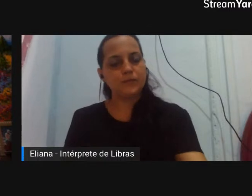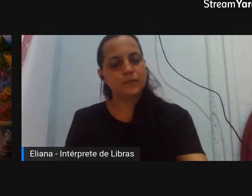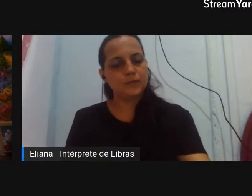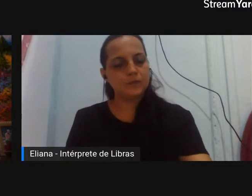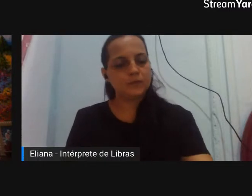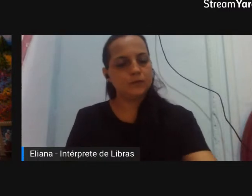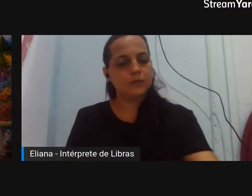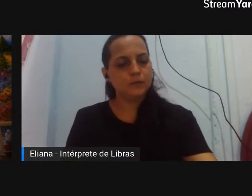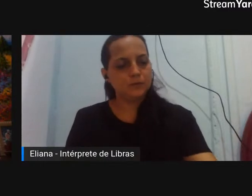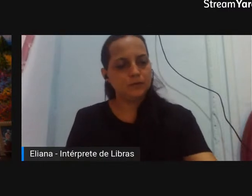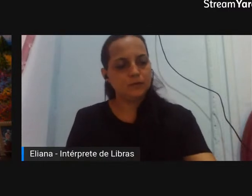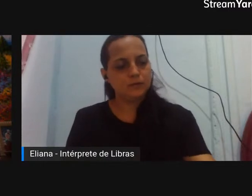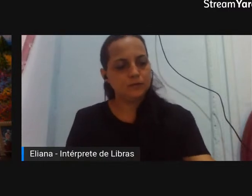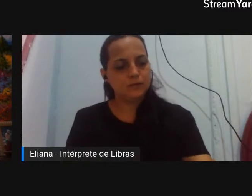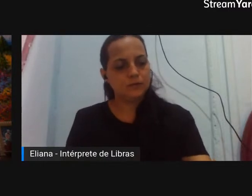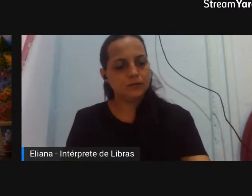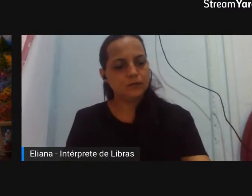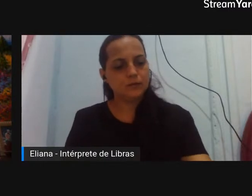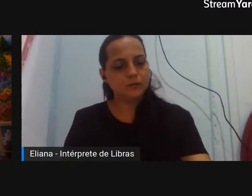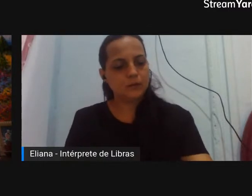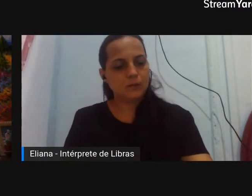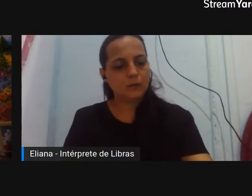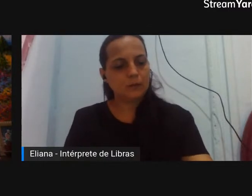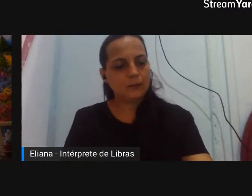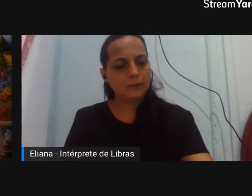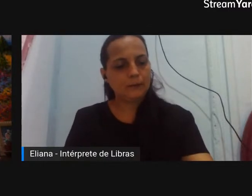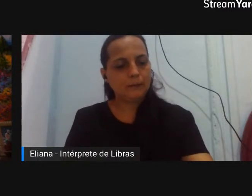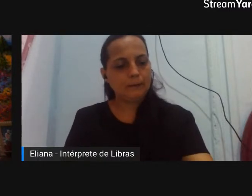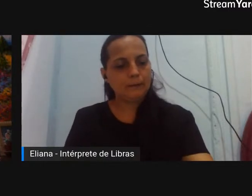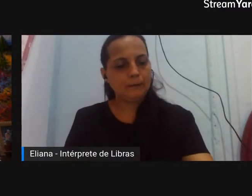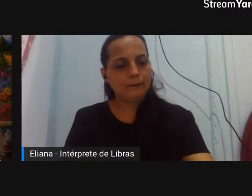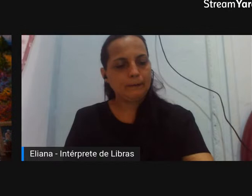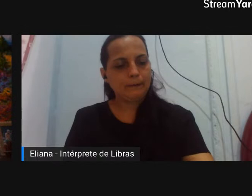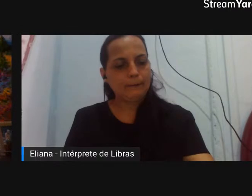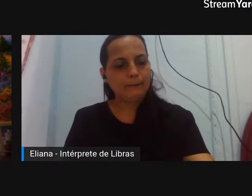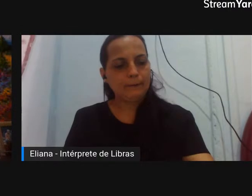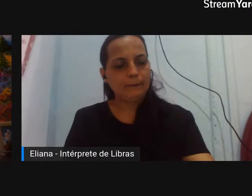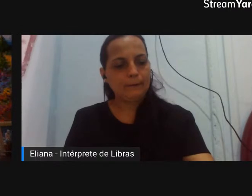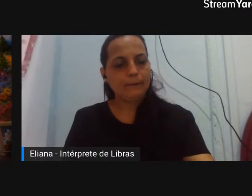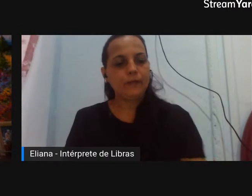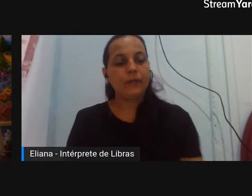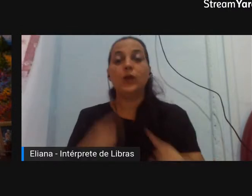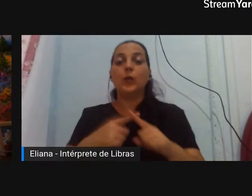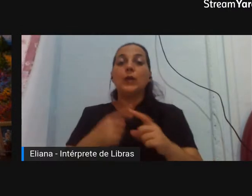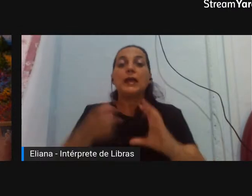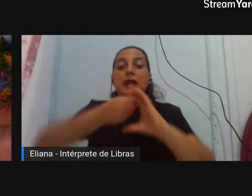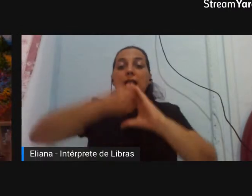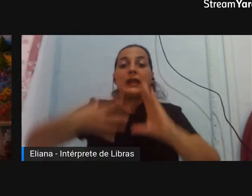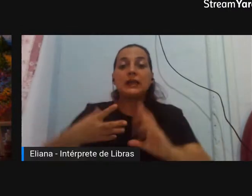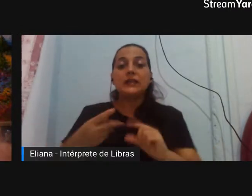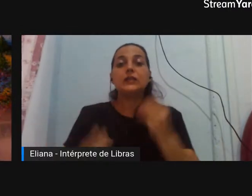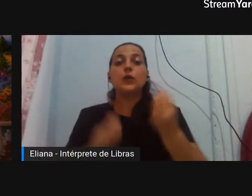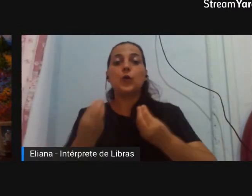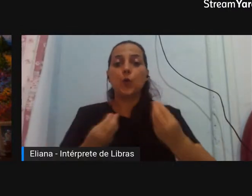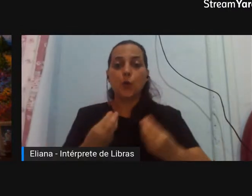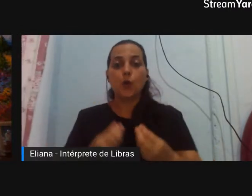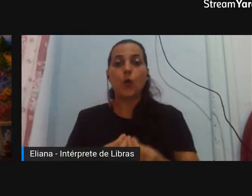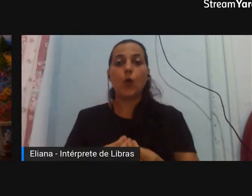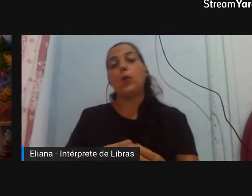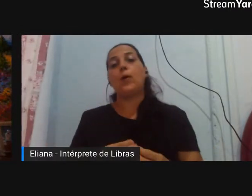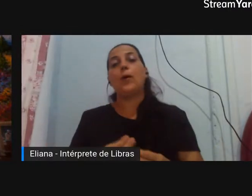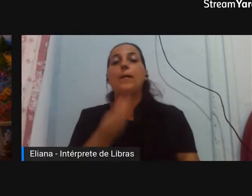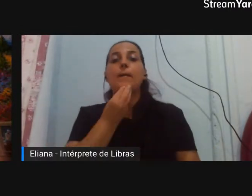caracterização como aquilo que Paulo Freire chamava inédito viável, está não apenas, como eu dizia, na